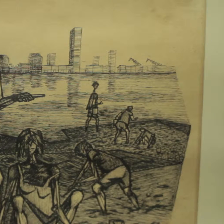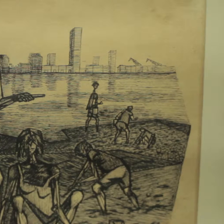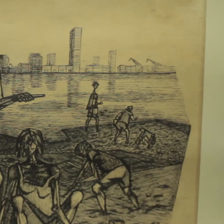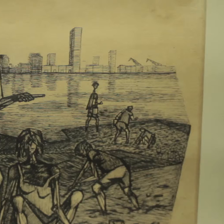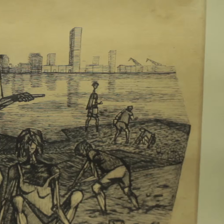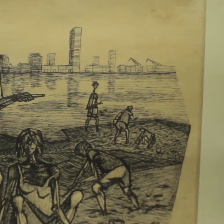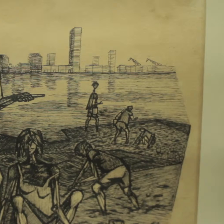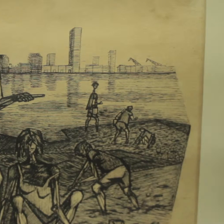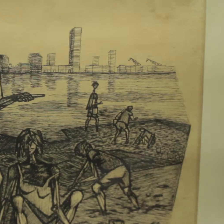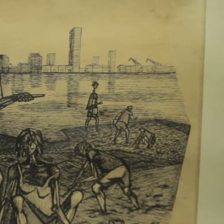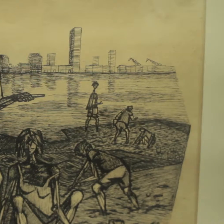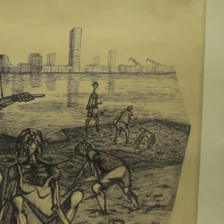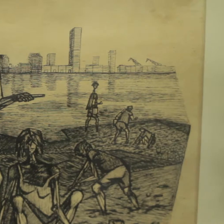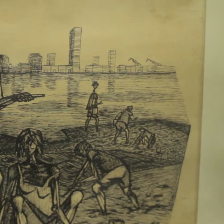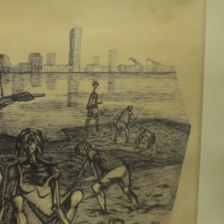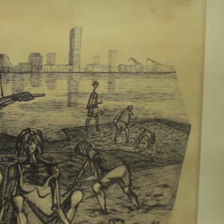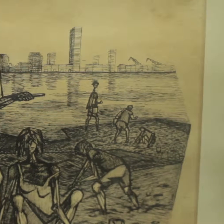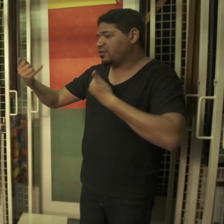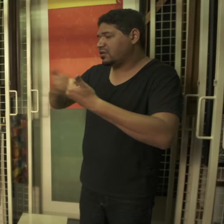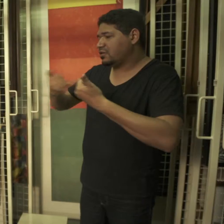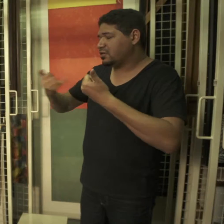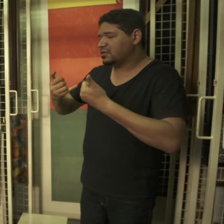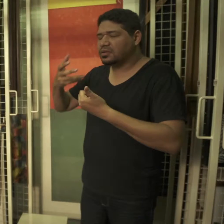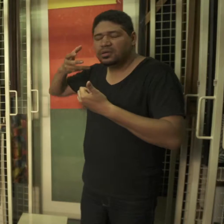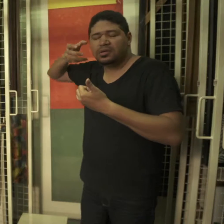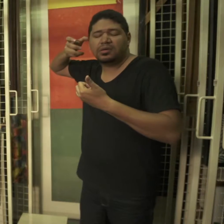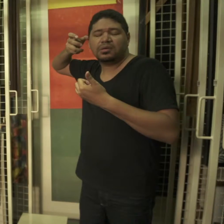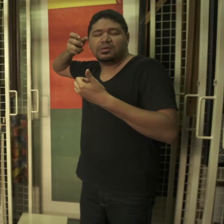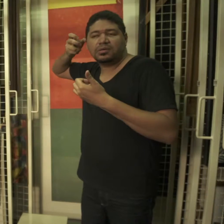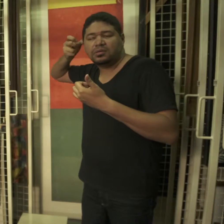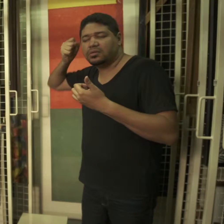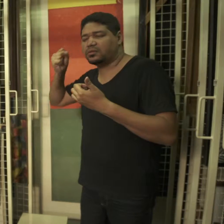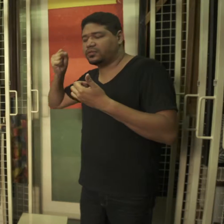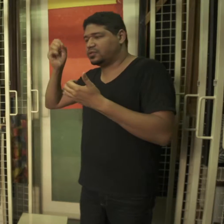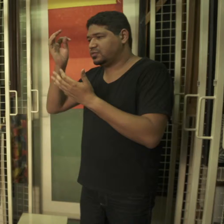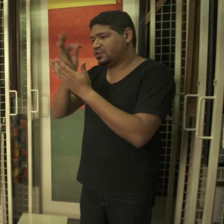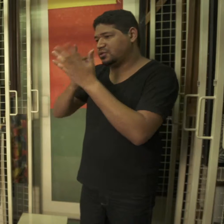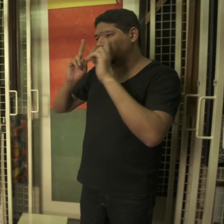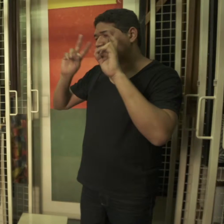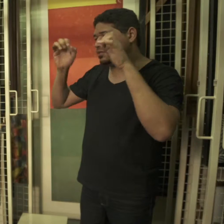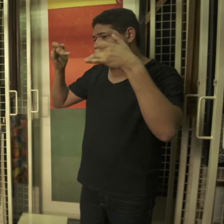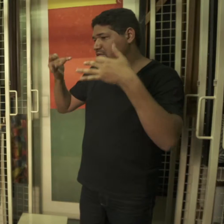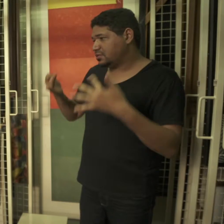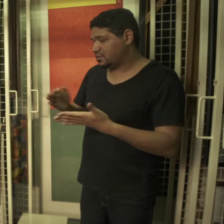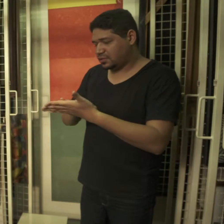alça esquerda Cai sobre o ombro Ouvindo O texto Ao descrito A tradução da